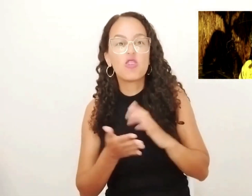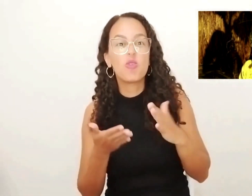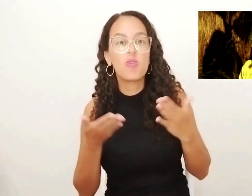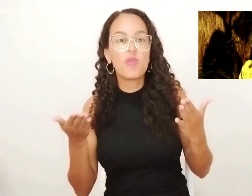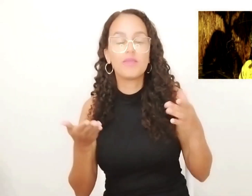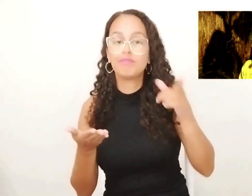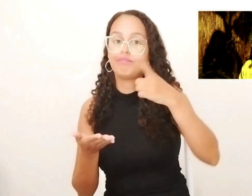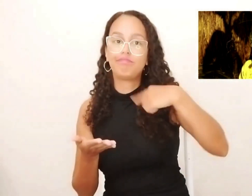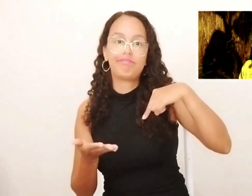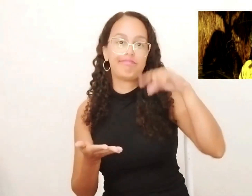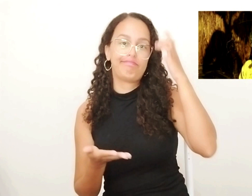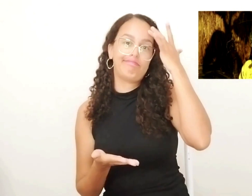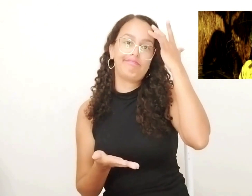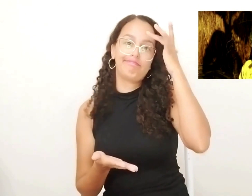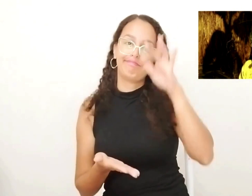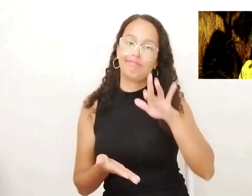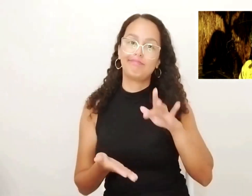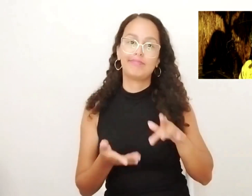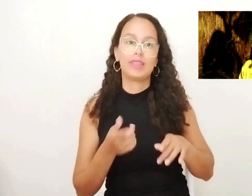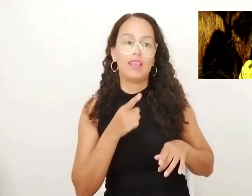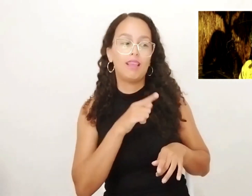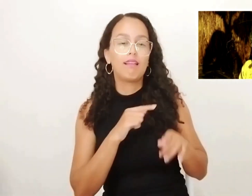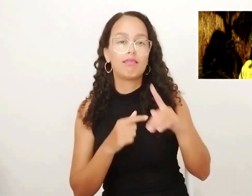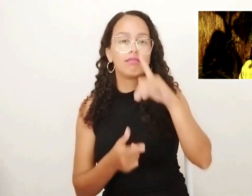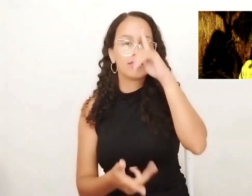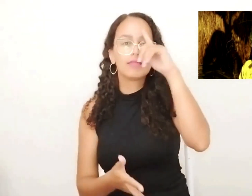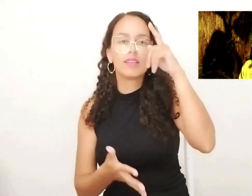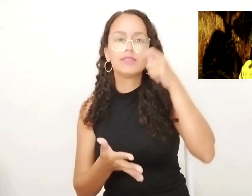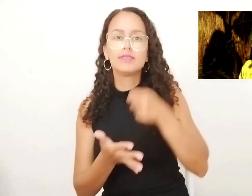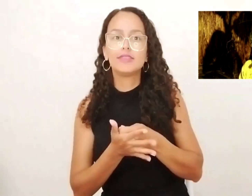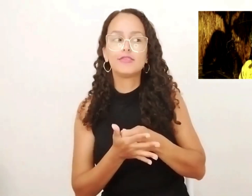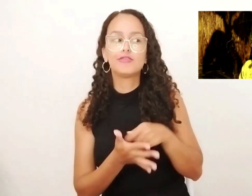do romance. Macunaíma também é muito